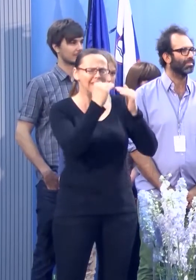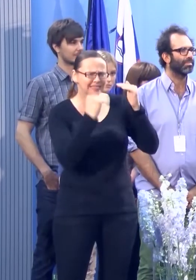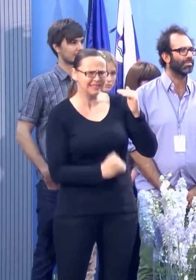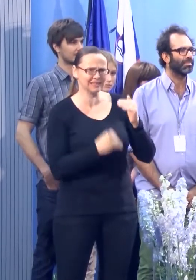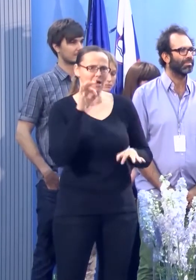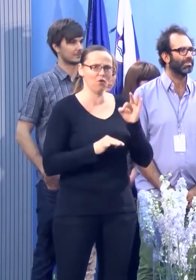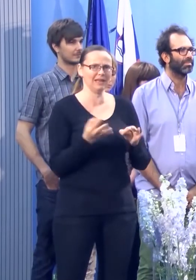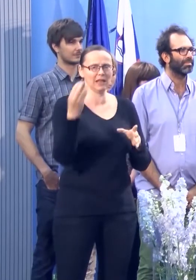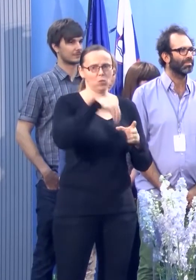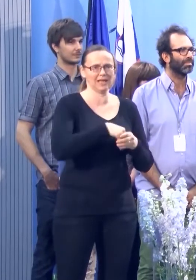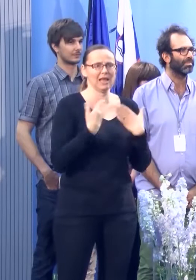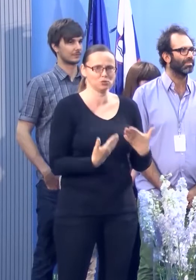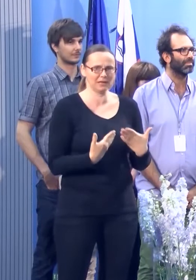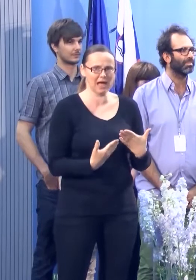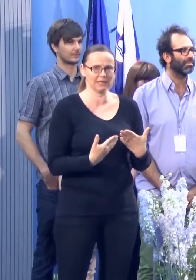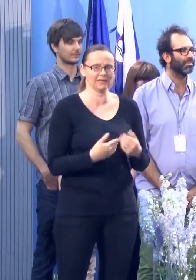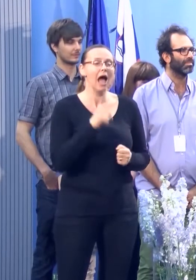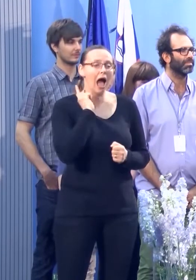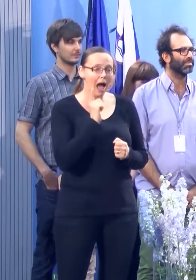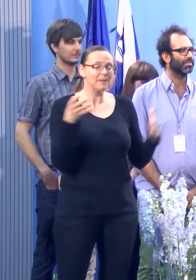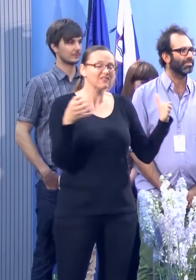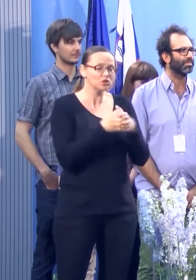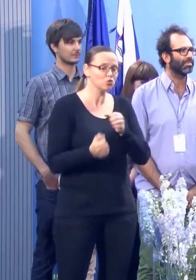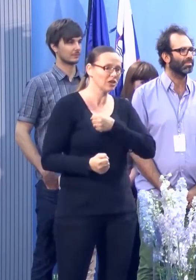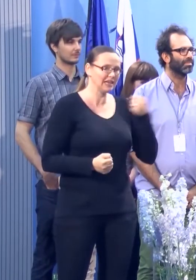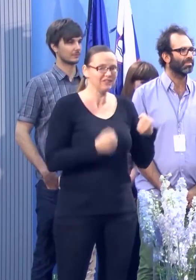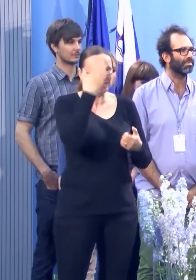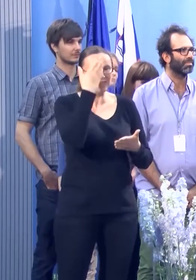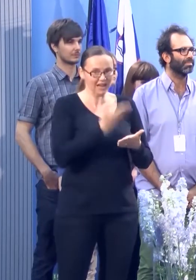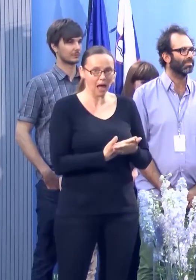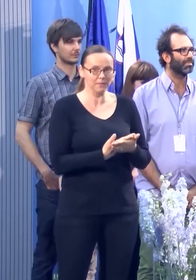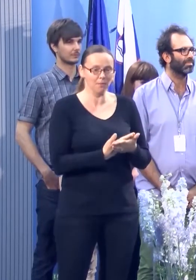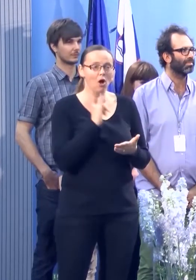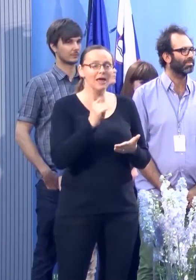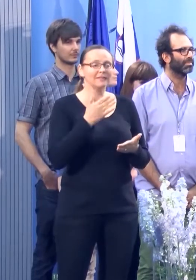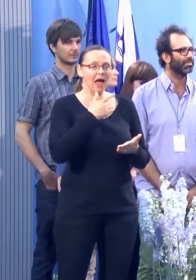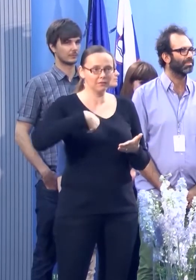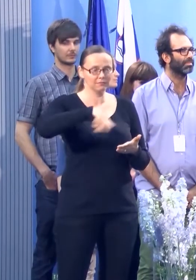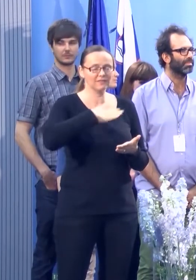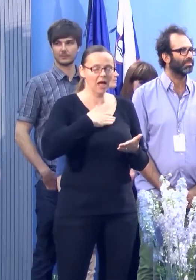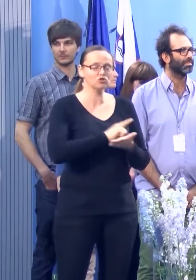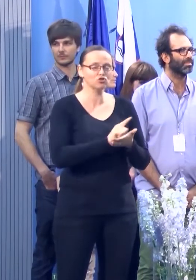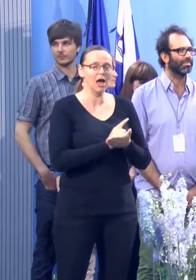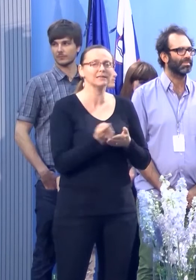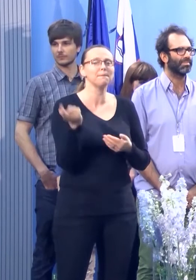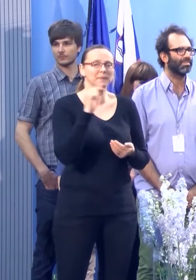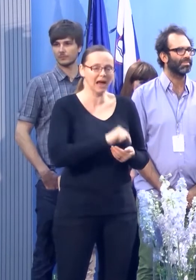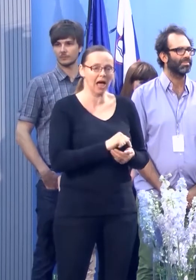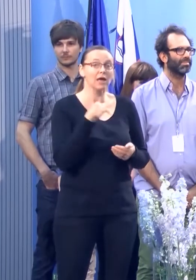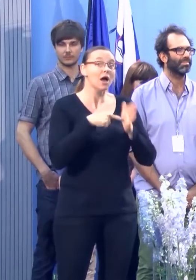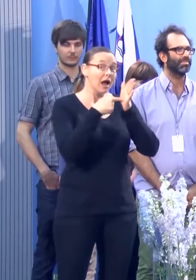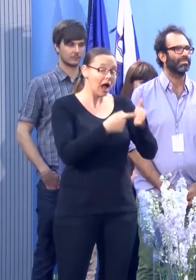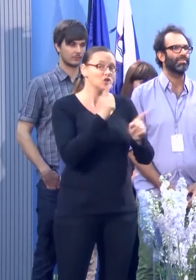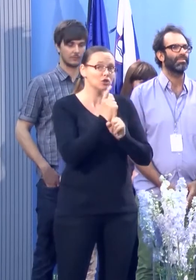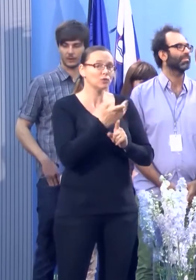udeležba danes. Ampak v Združeni levici verjamemo, da naš čas prihaja, kar kaže tudi